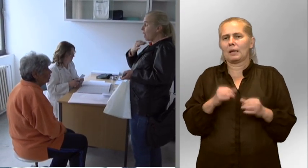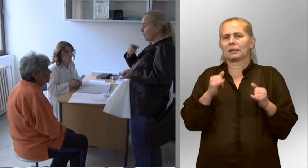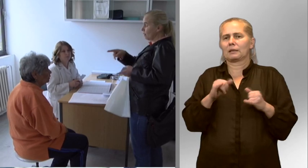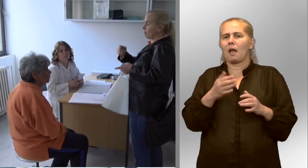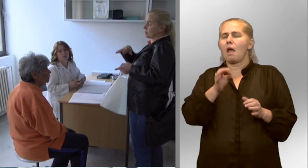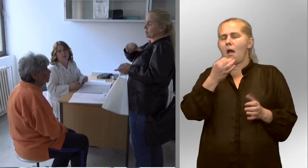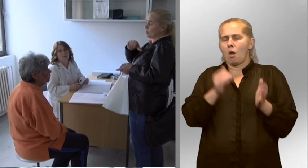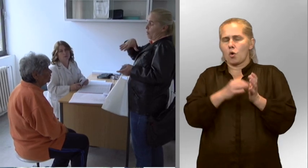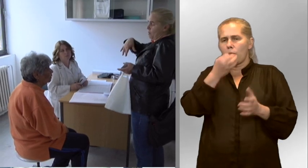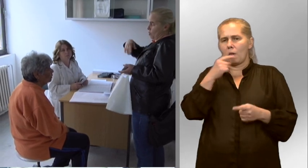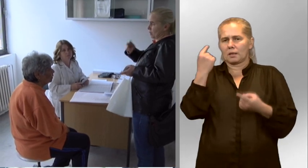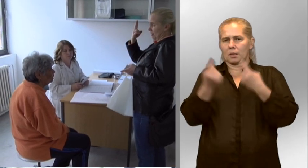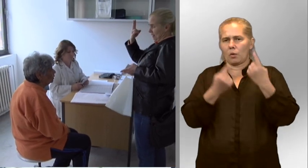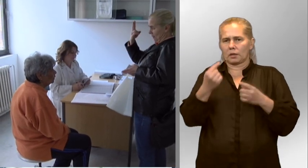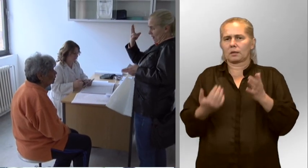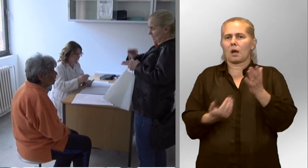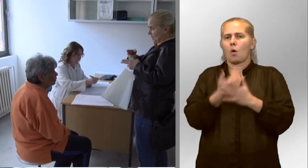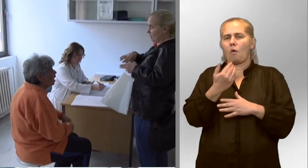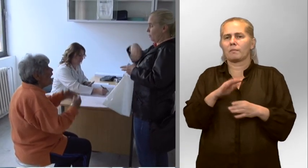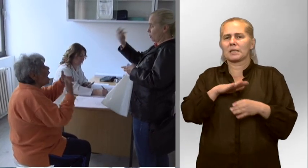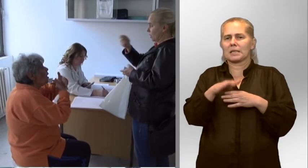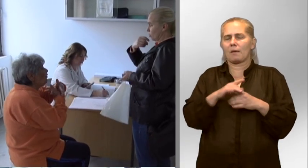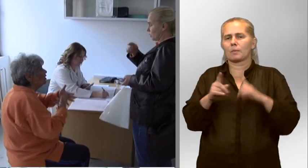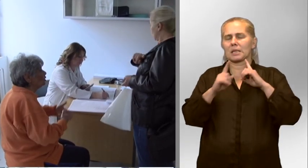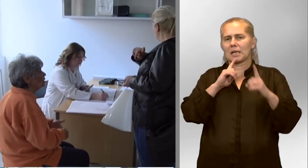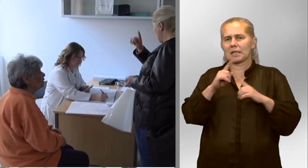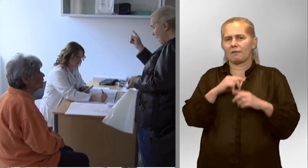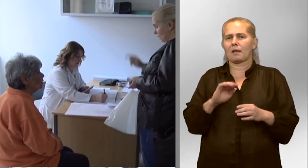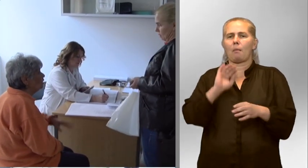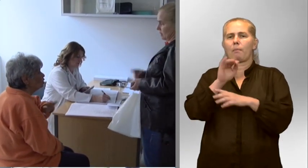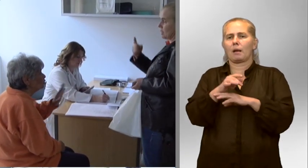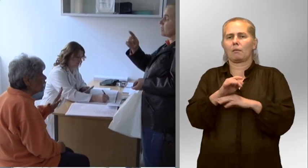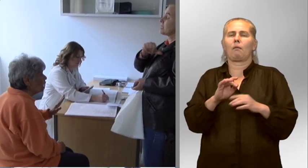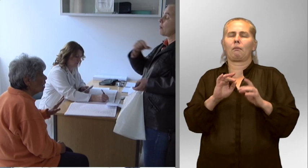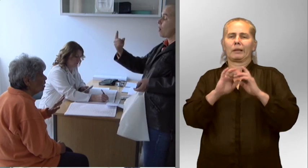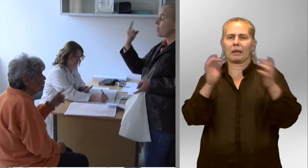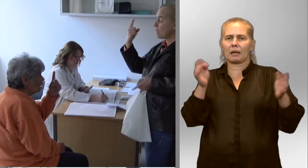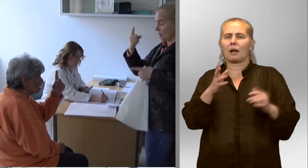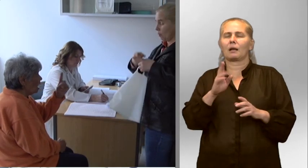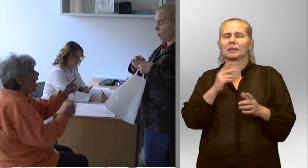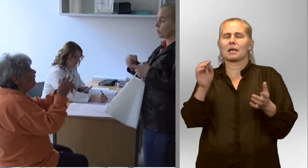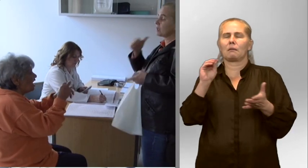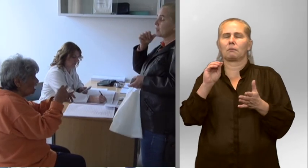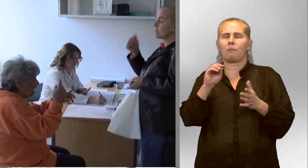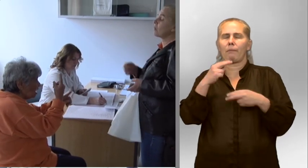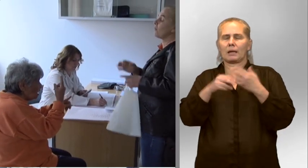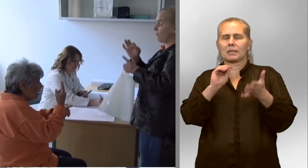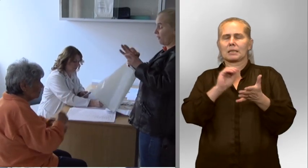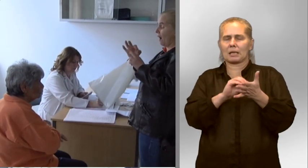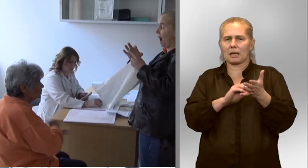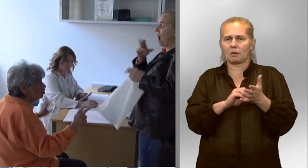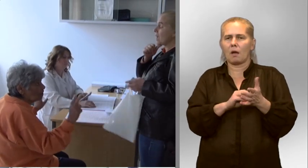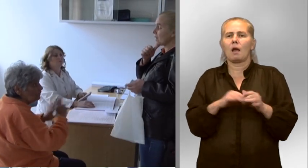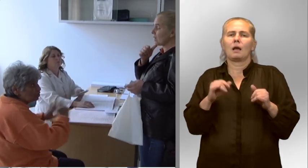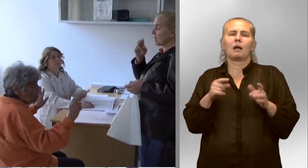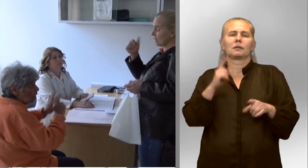ovim sistemom zakazivanja preko IZIS-a, znači gde se zakazuju pregledi, uglavnom sa terminom. Što se